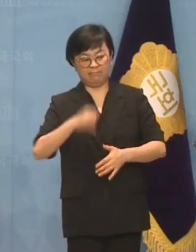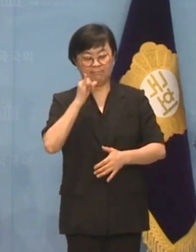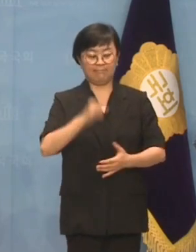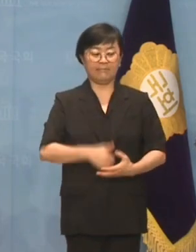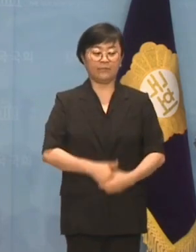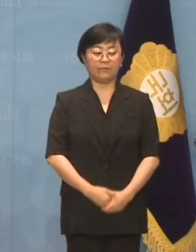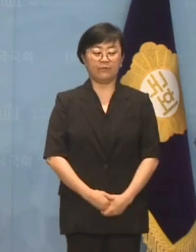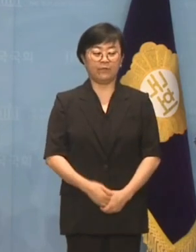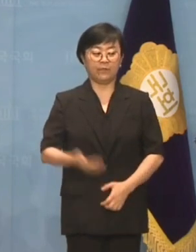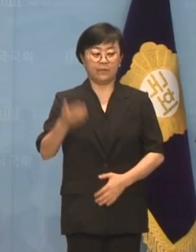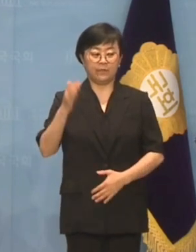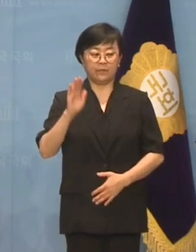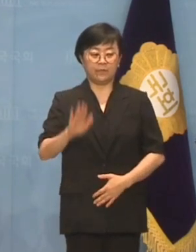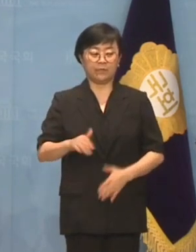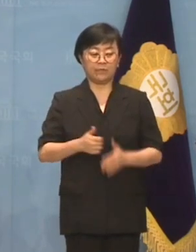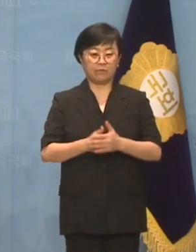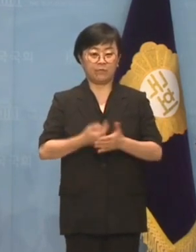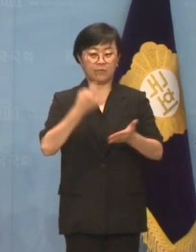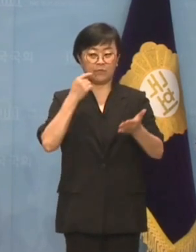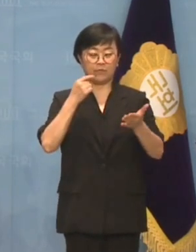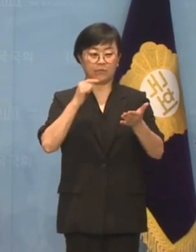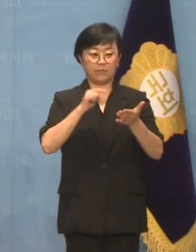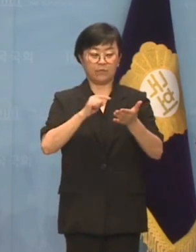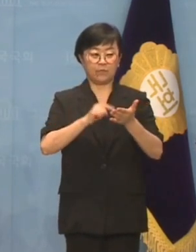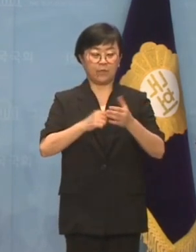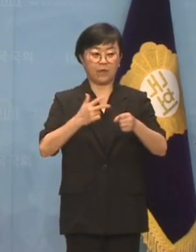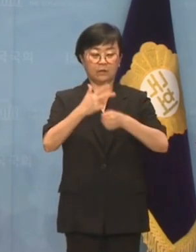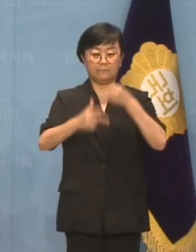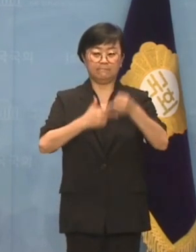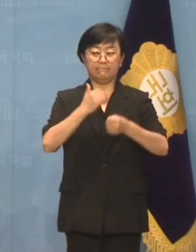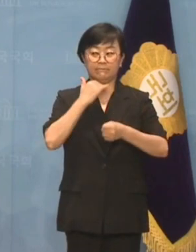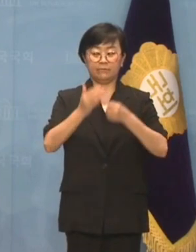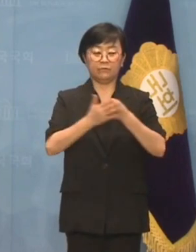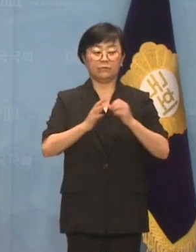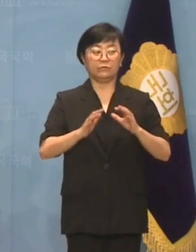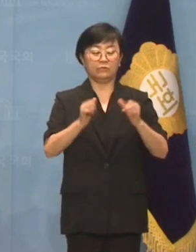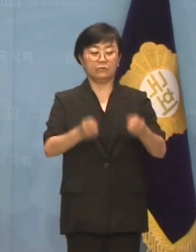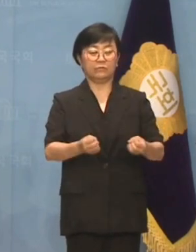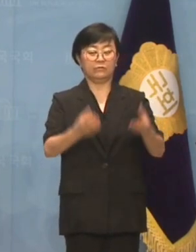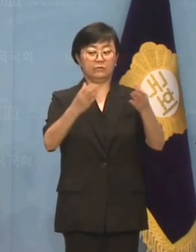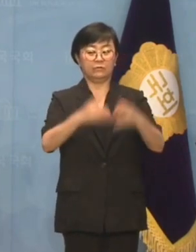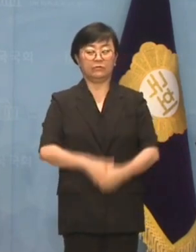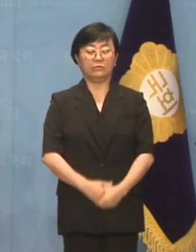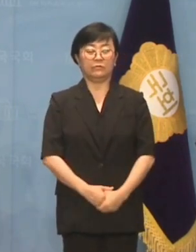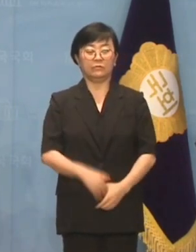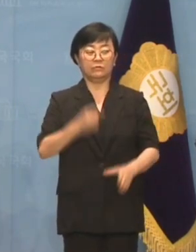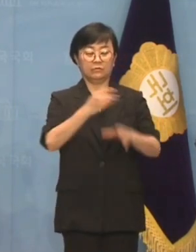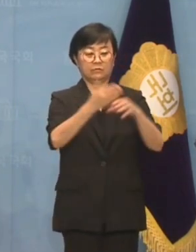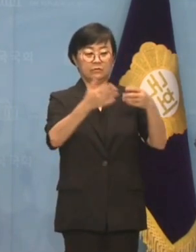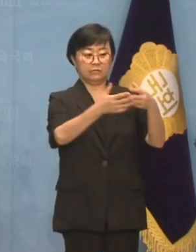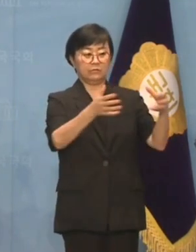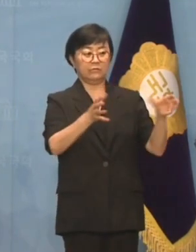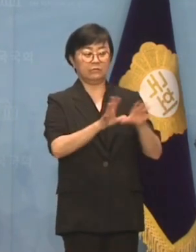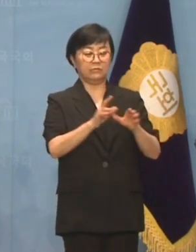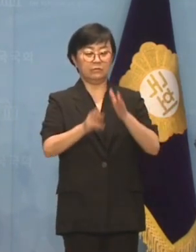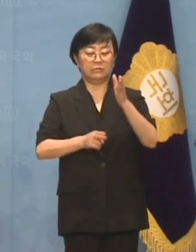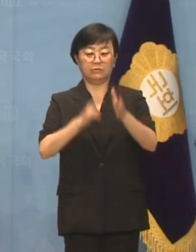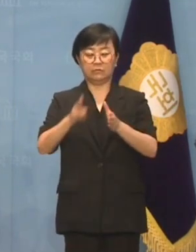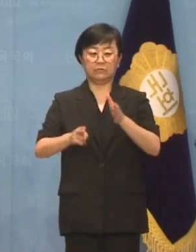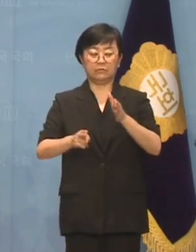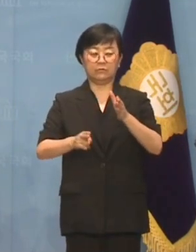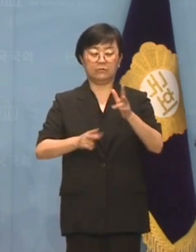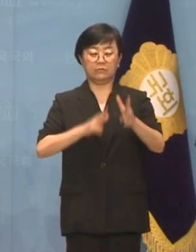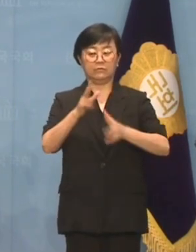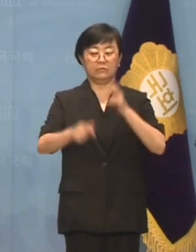모양입니다. 하지만 발절일 정도로 7년을 넘게 기다린 국민의 축제를 민주당 철도사업의